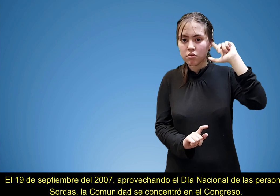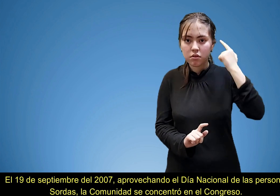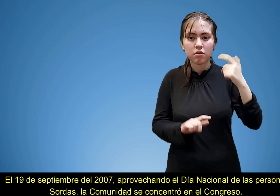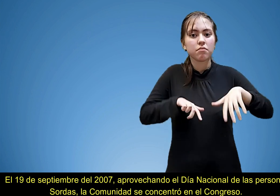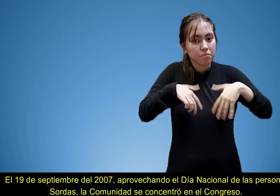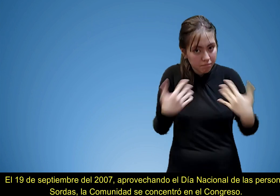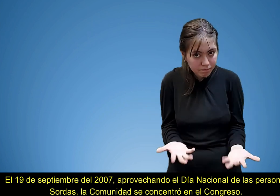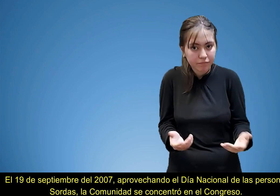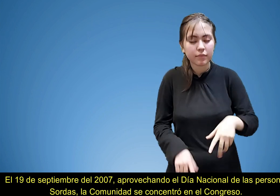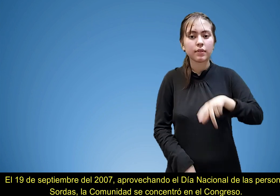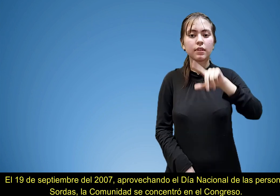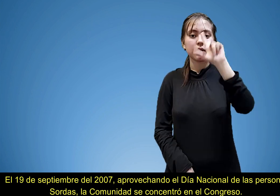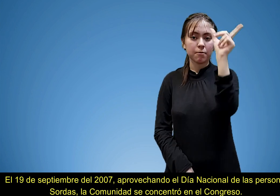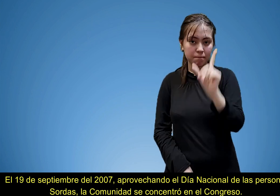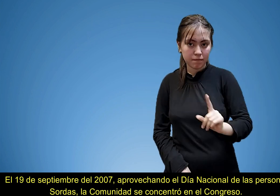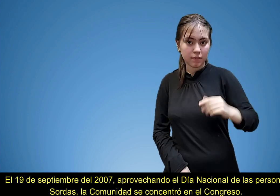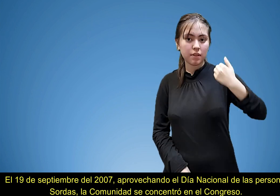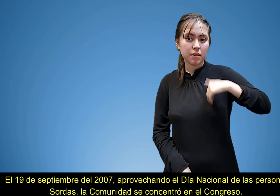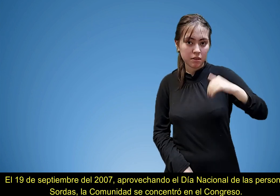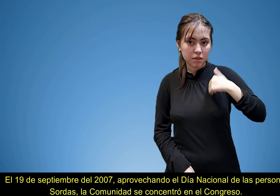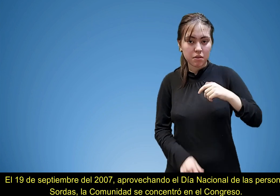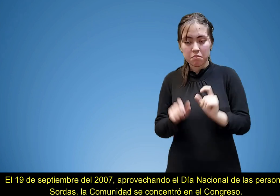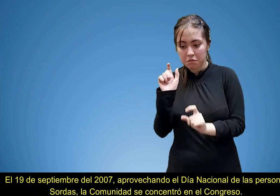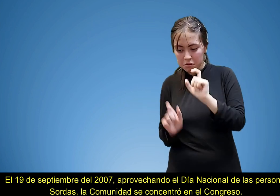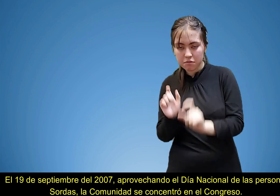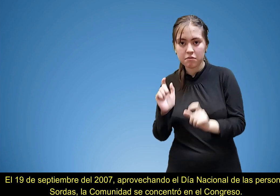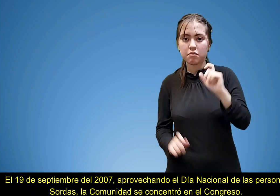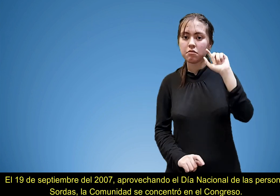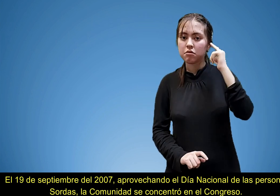Sordas, la comunidad se concentró en el Congreso.